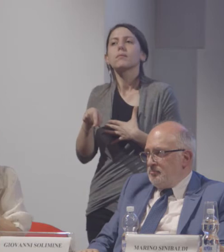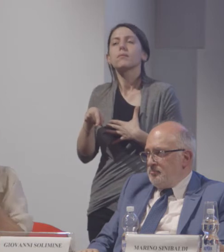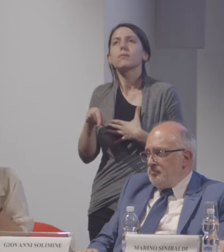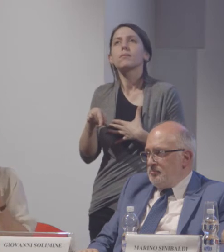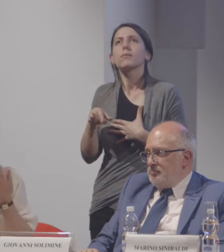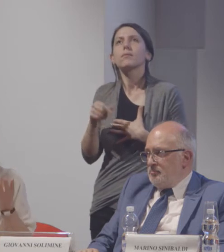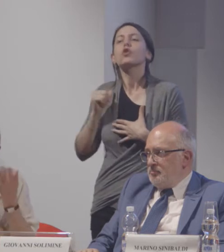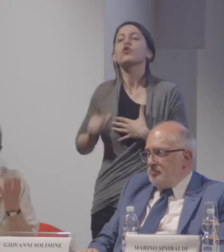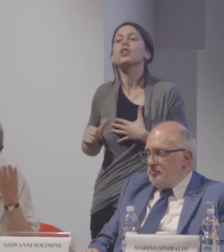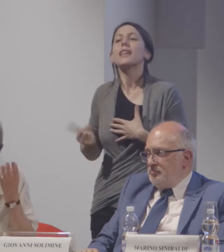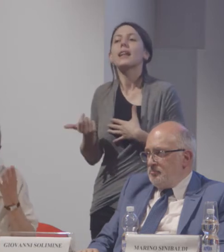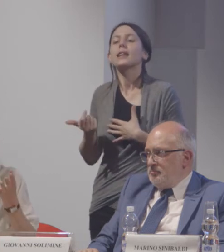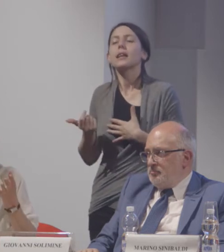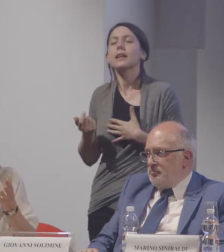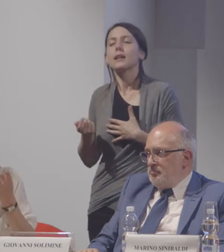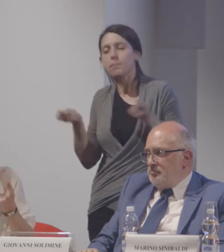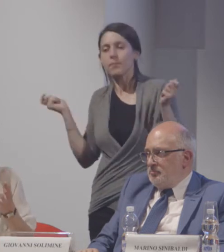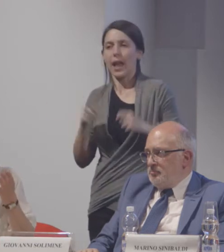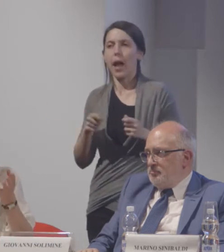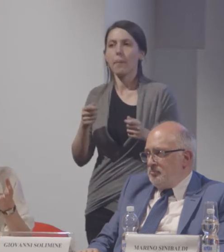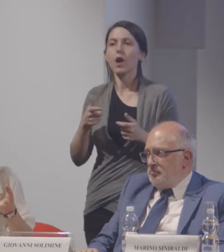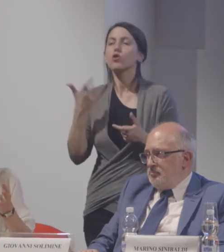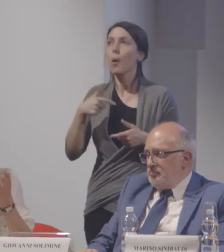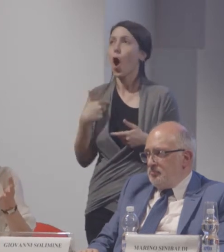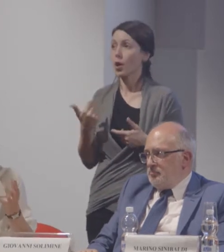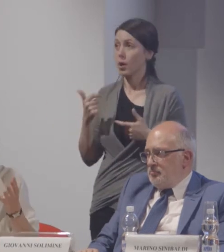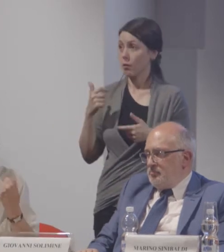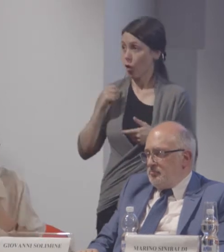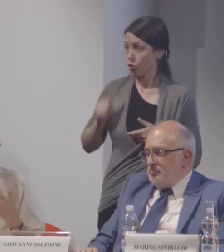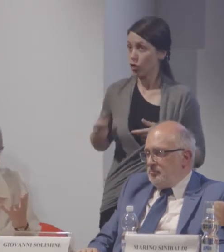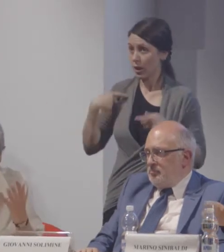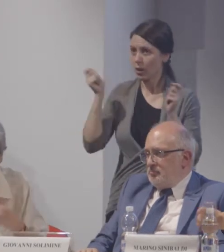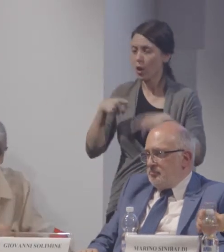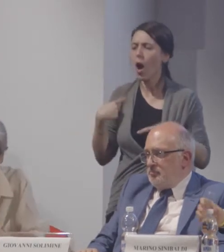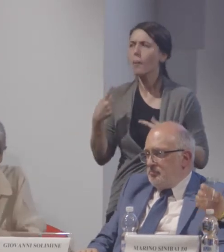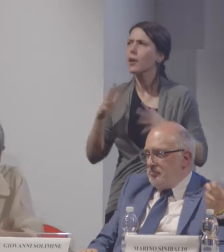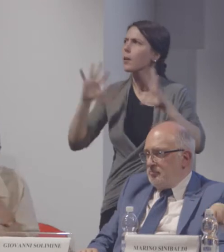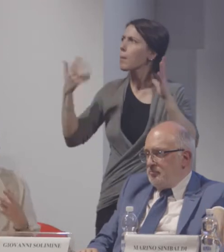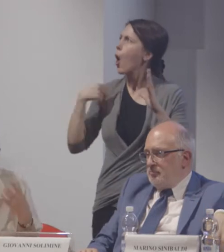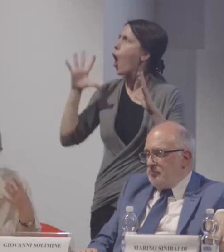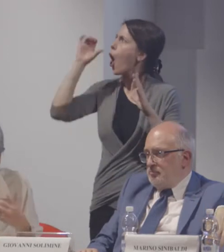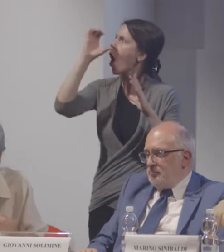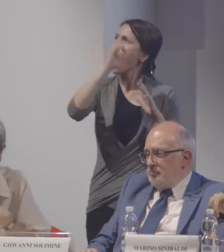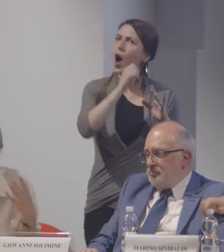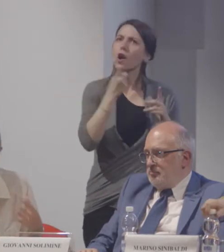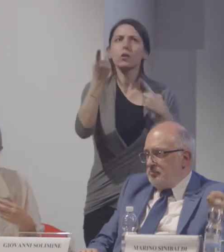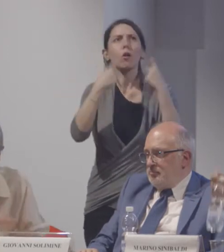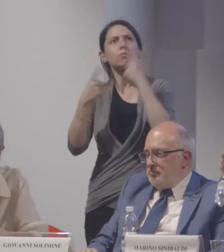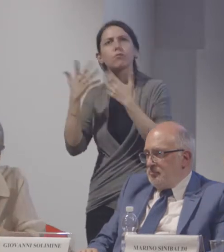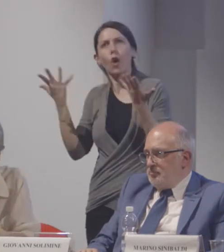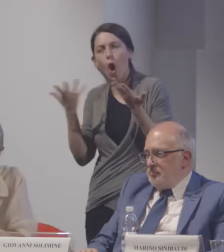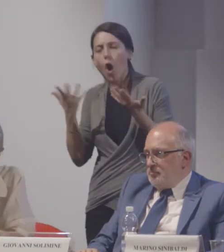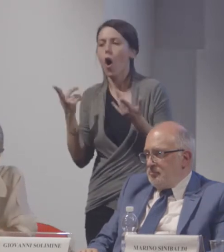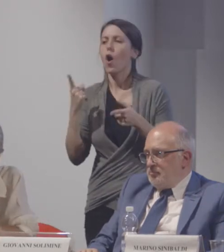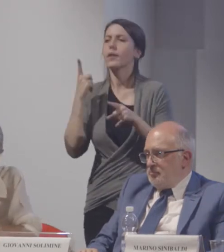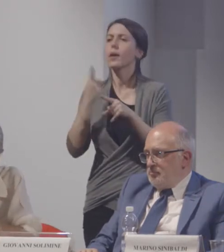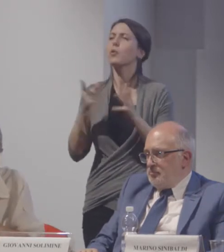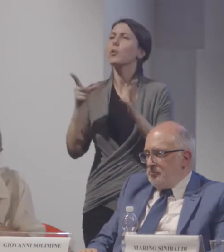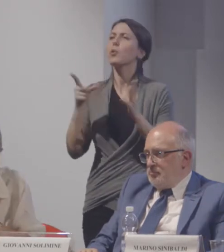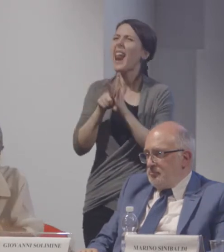cittadini competenti, perché si capisce in che mondo si sta e come e che cosa ci viene detto e come sono fatte le